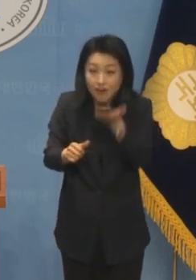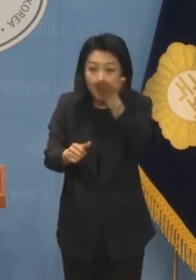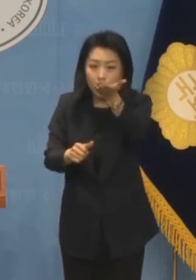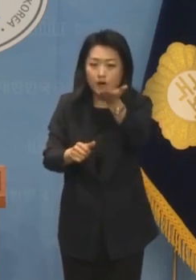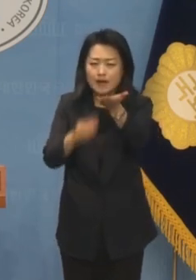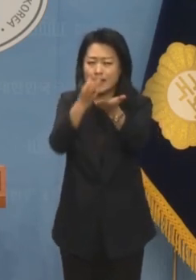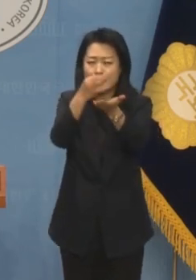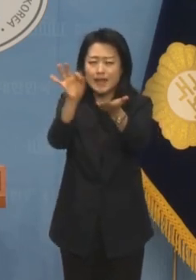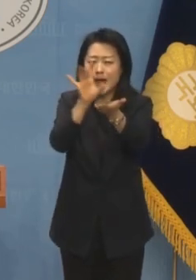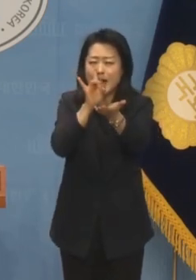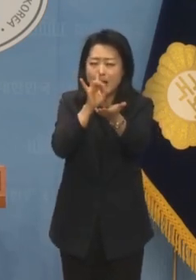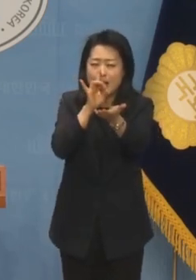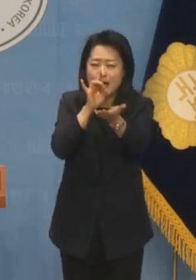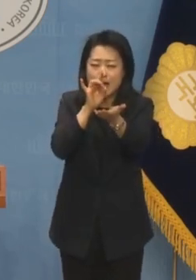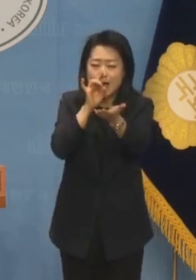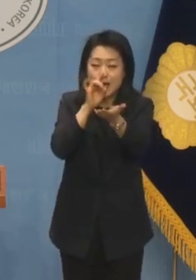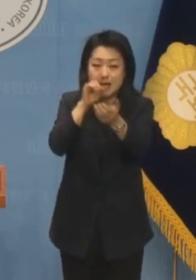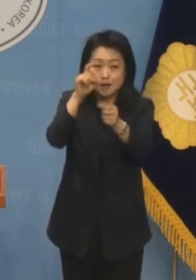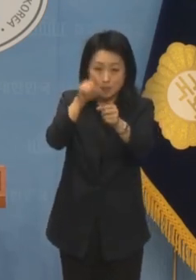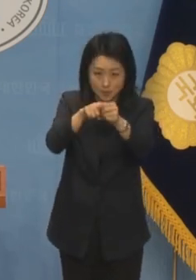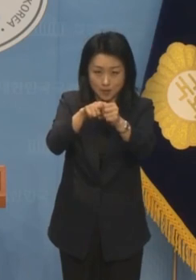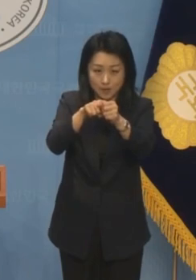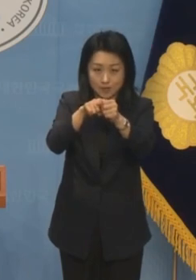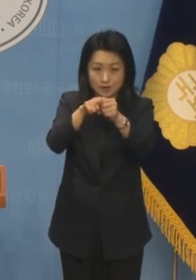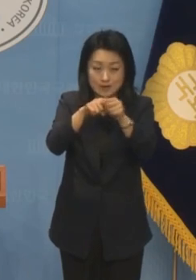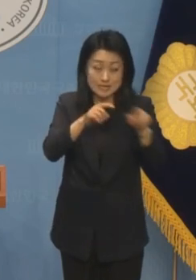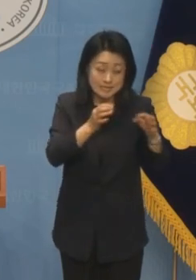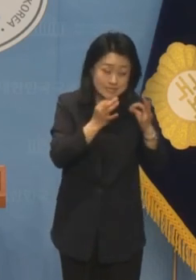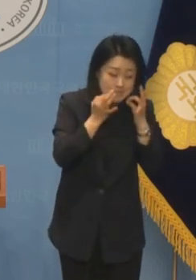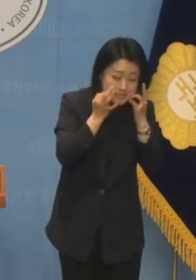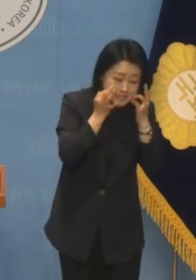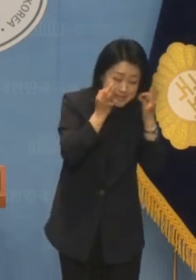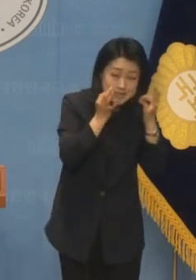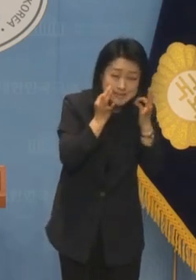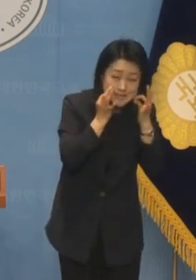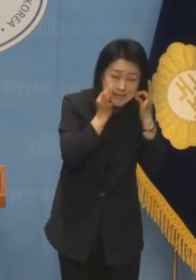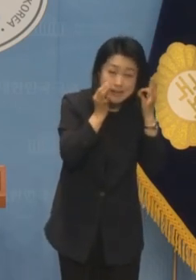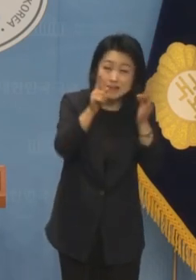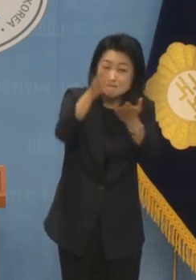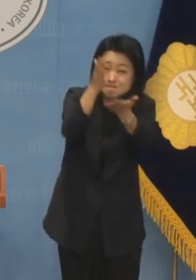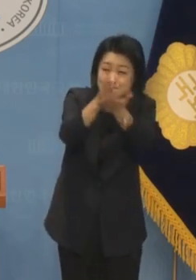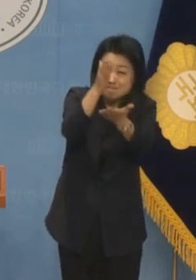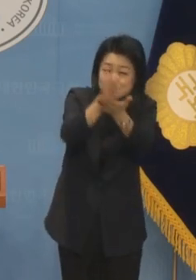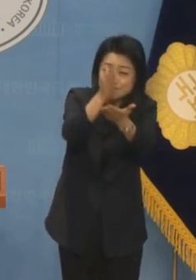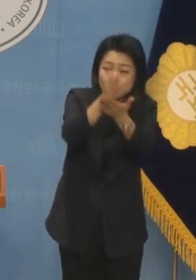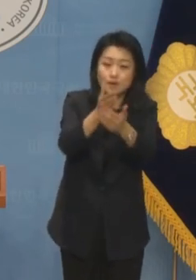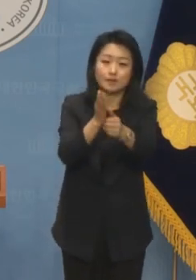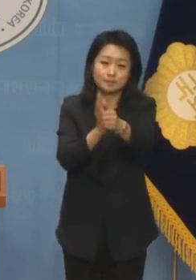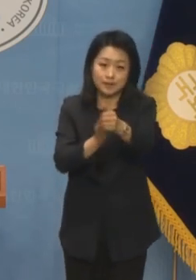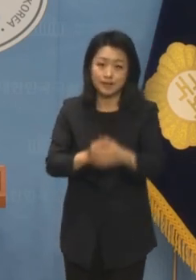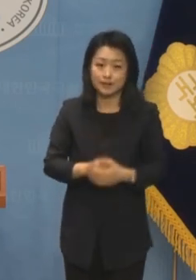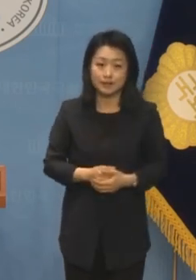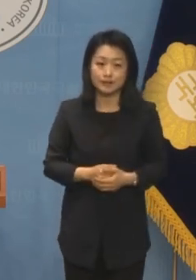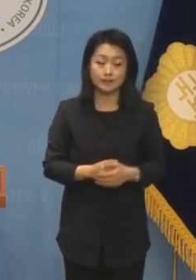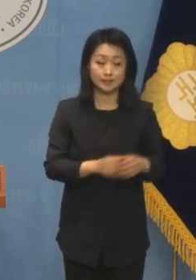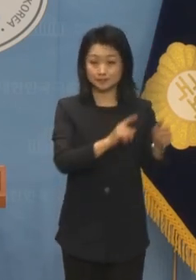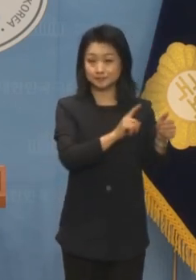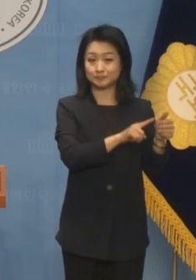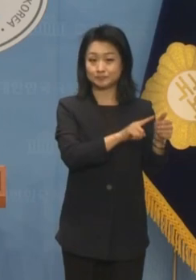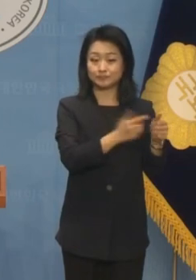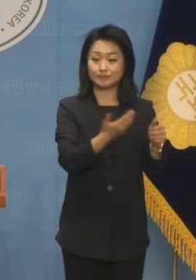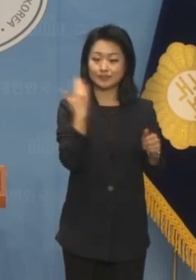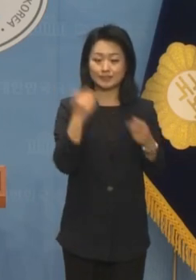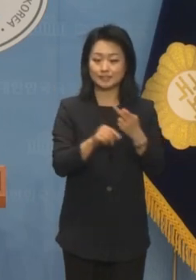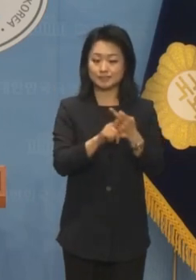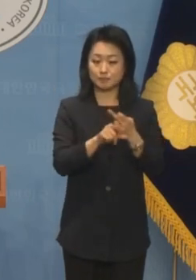증거물로 사용하지 못하게 하려고 안간힘을 쓰는 것입니다. 이 검사 쪽은 지난해